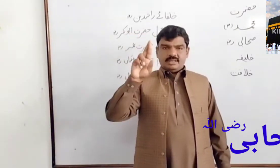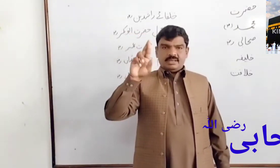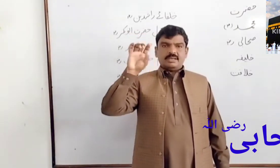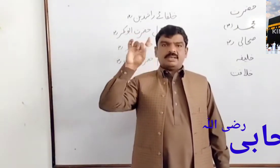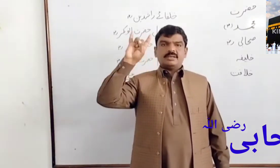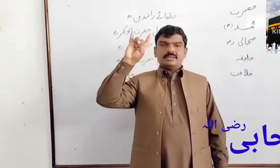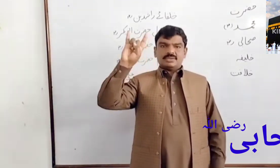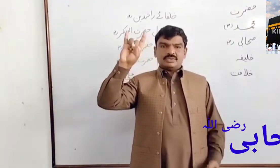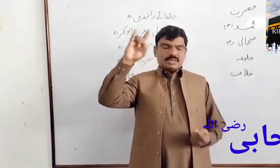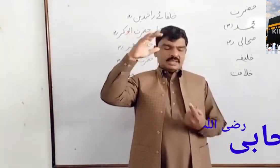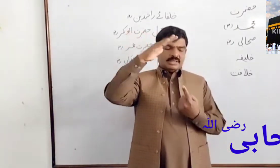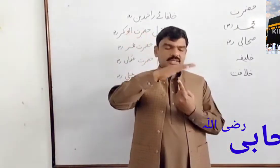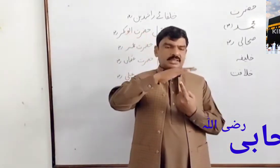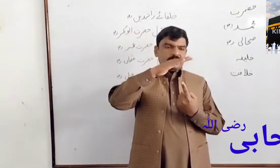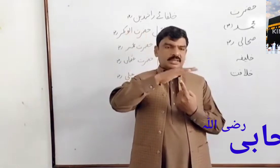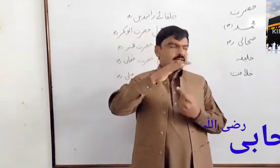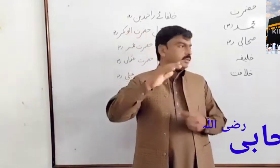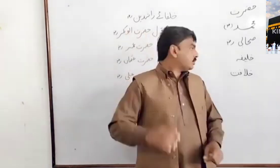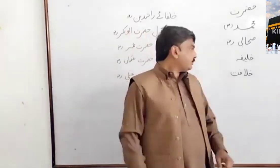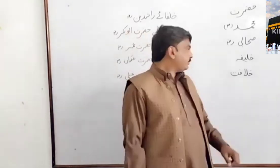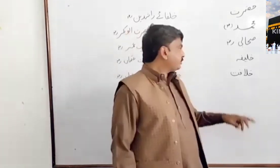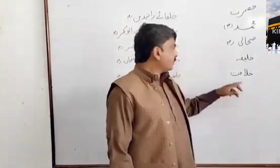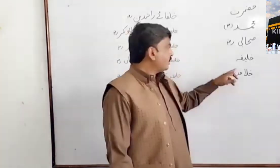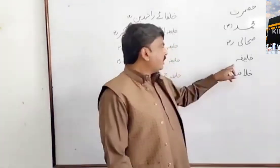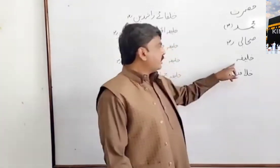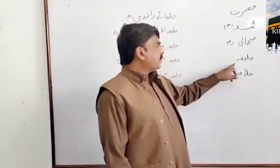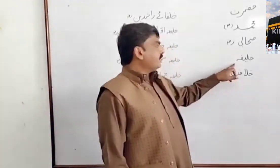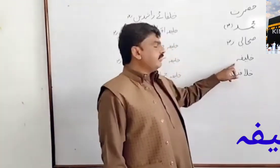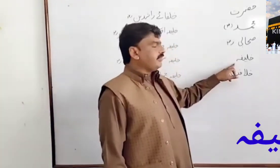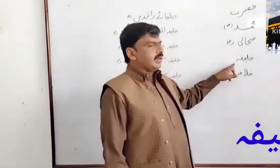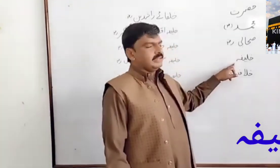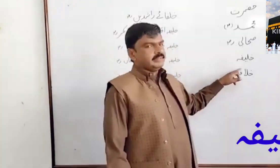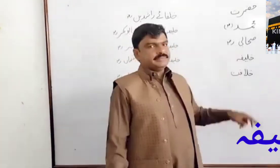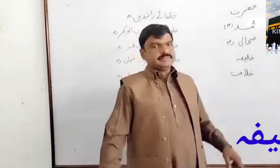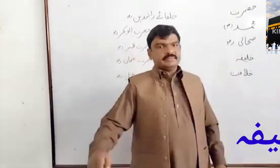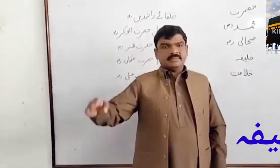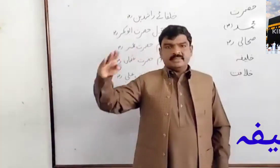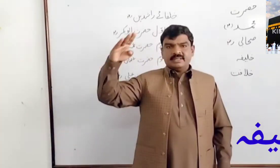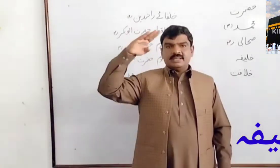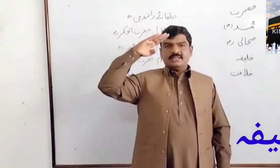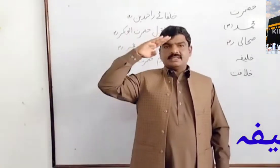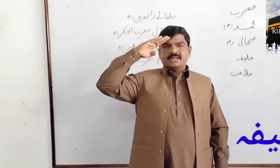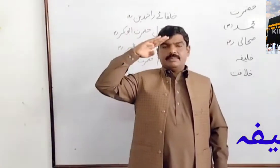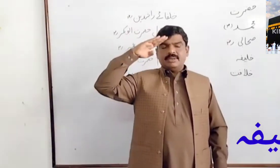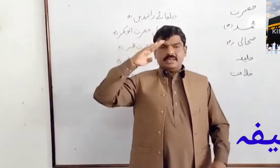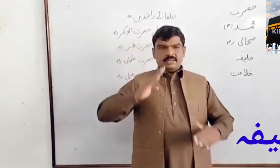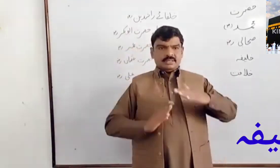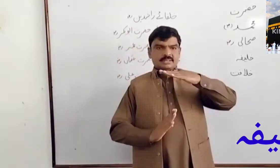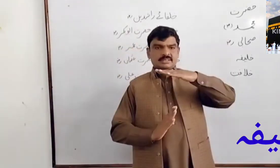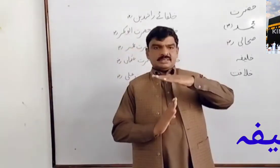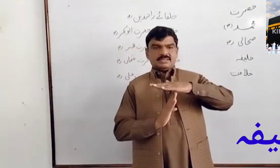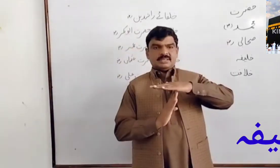रे ज़ुआद अन। खलीफा इस्लामी